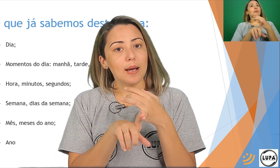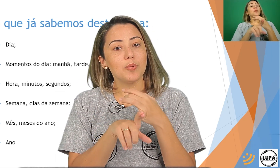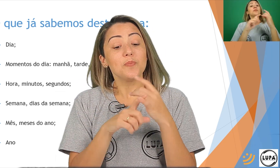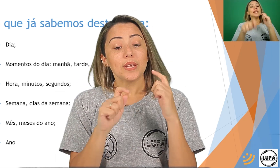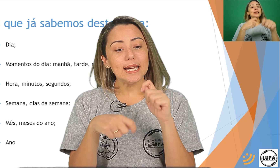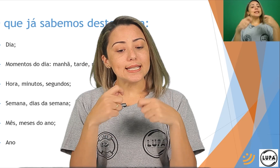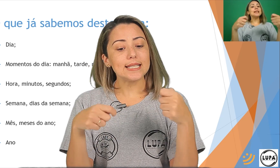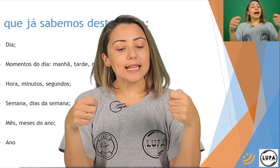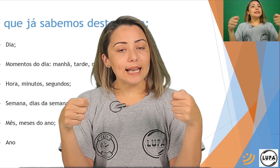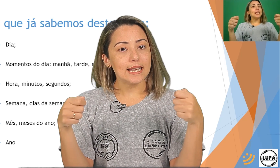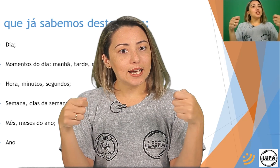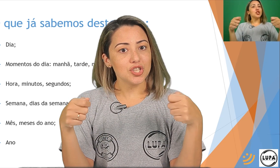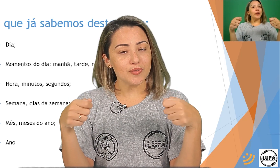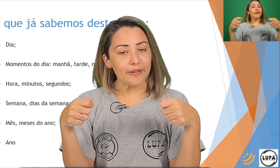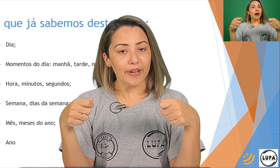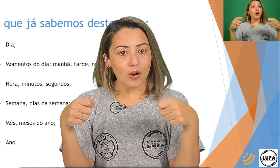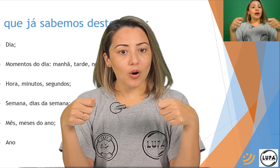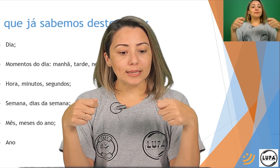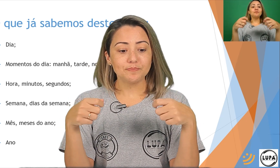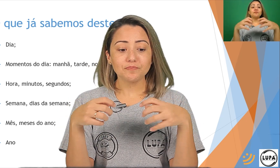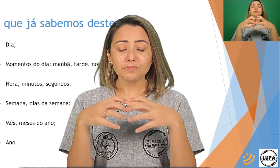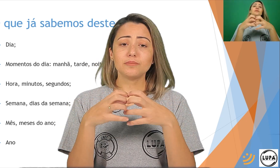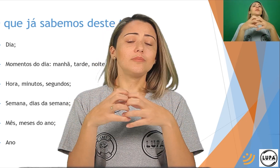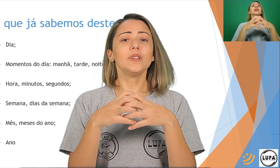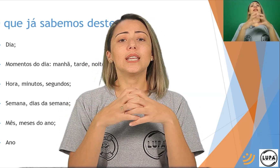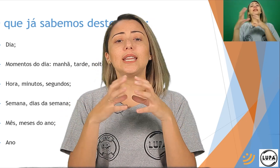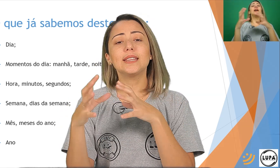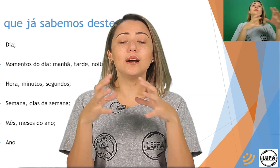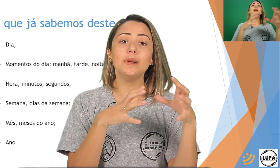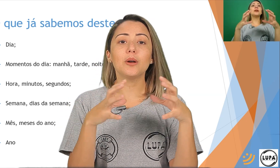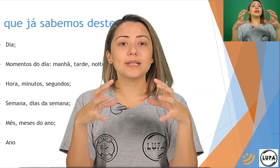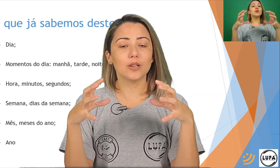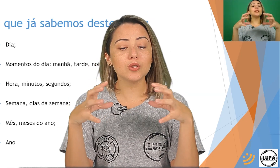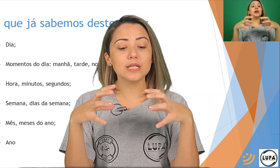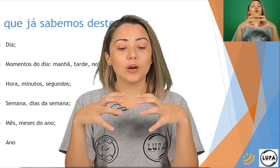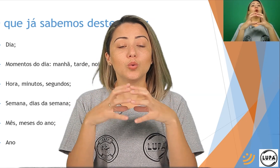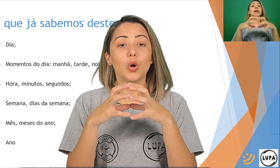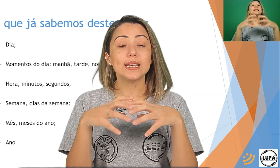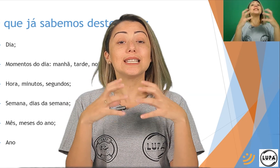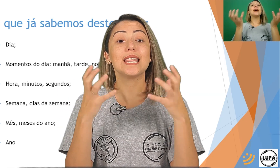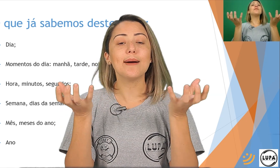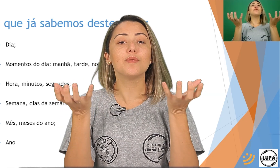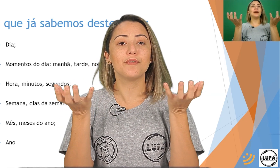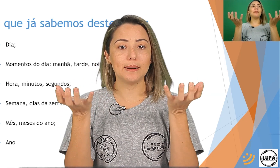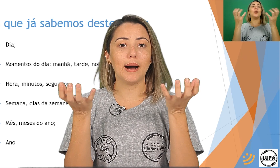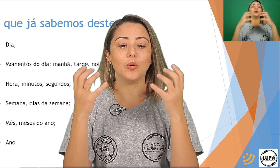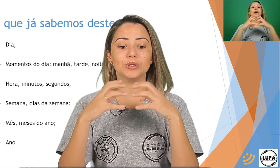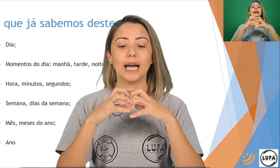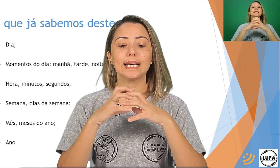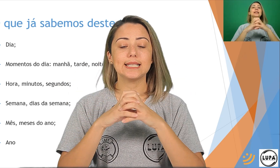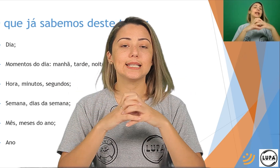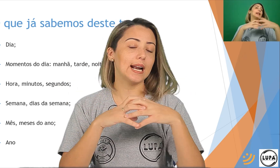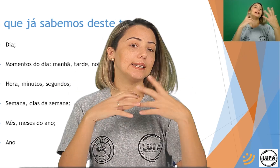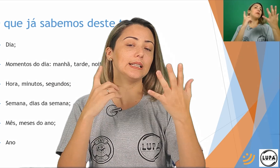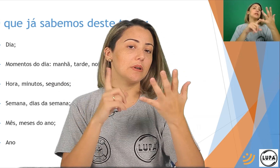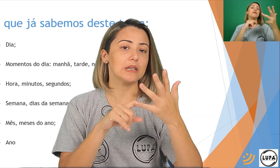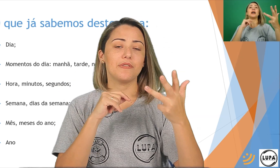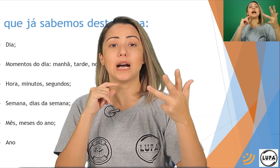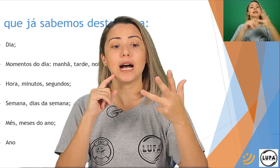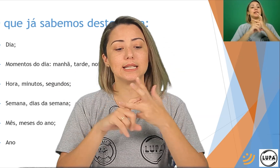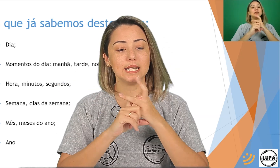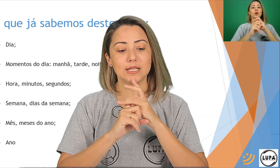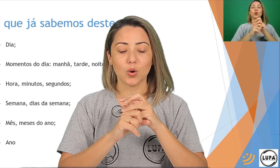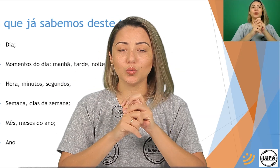advérbios de tempo e esses sinais aí que a gente vai ver agora que determinam essa noção, esse tempo verbal, tá? Que se trata então